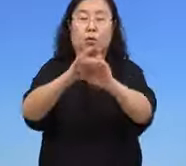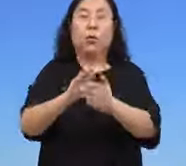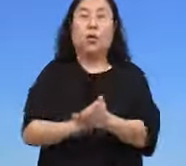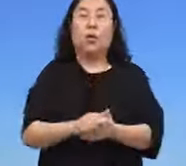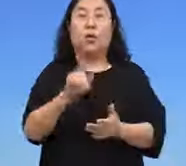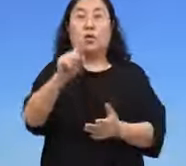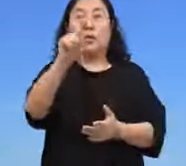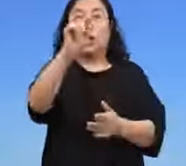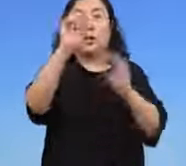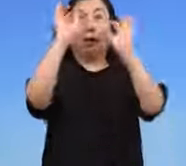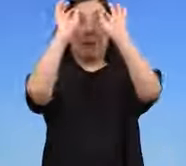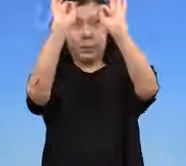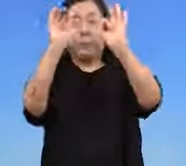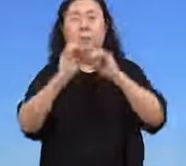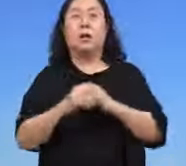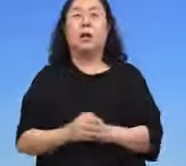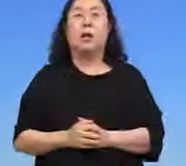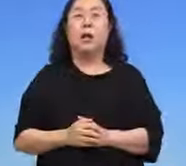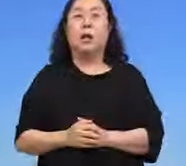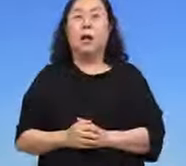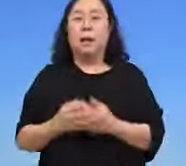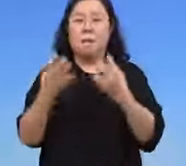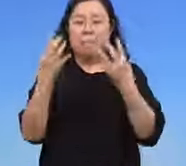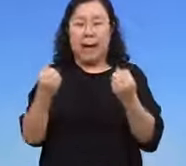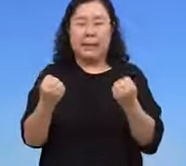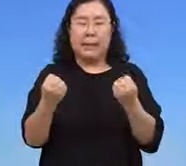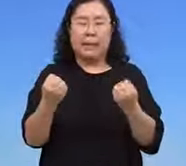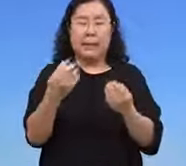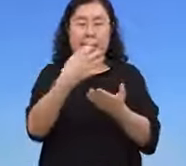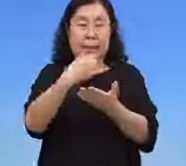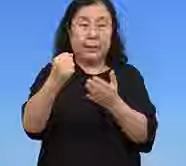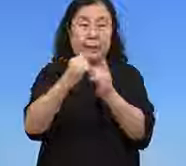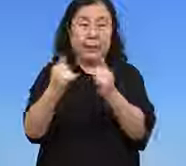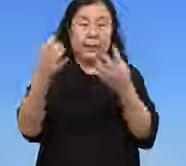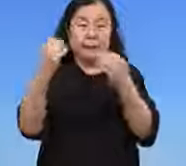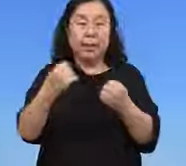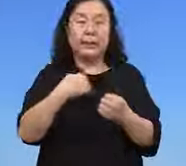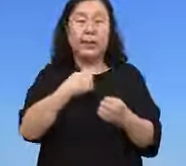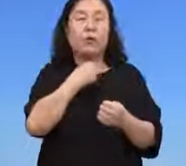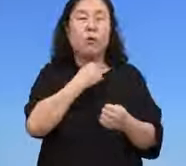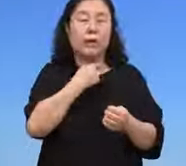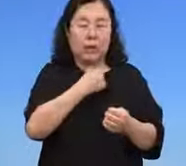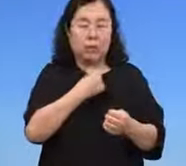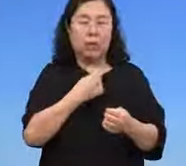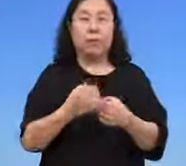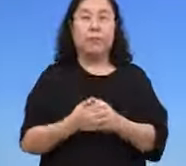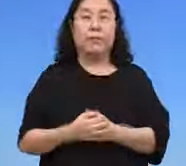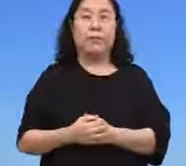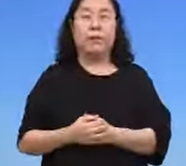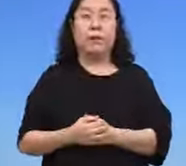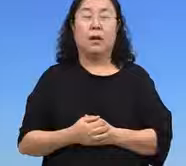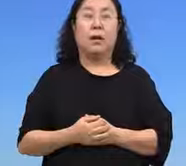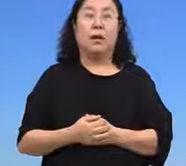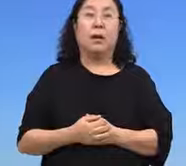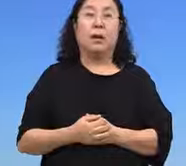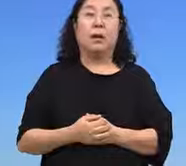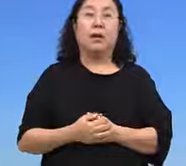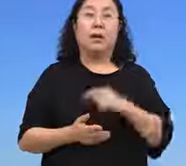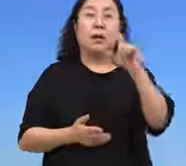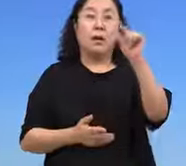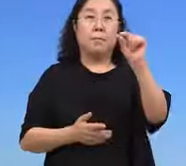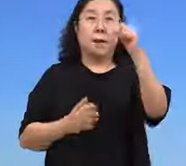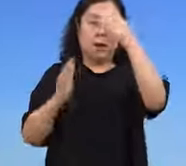무릇 많이 받은 자에게는 많이 요구할 것이요. 지금 일만수도 파송